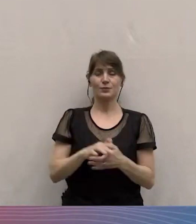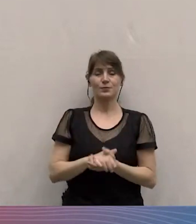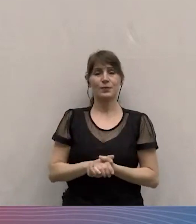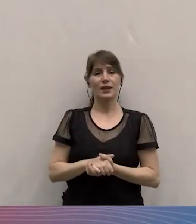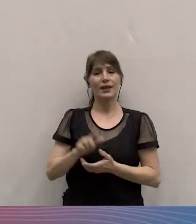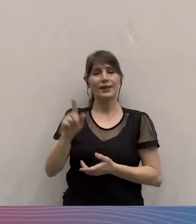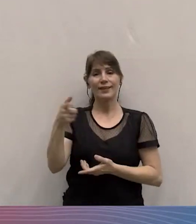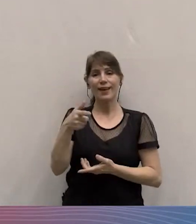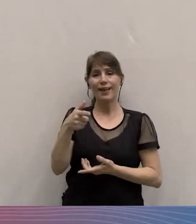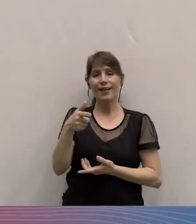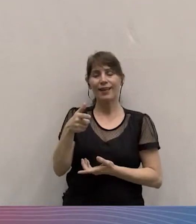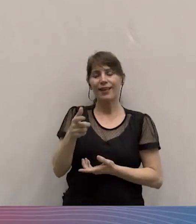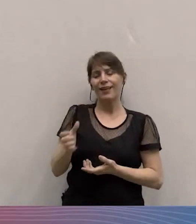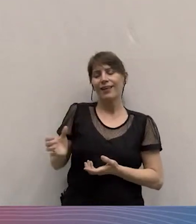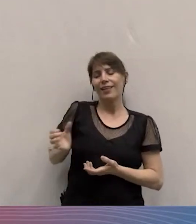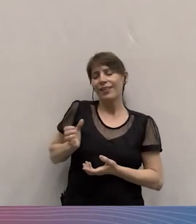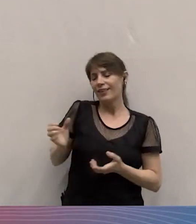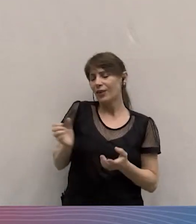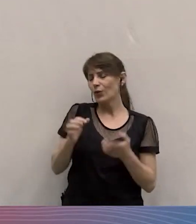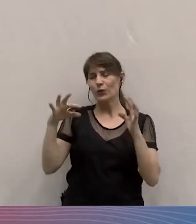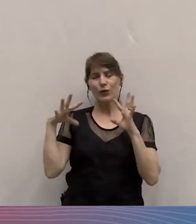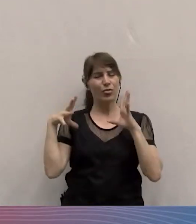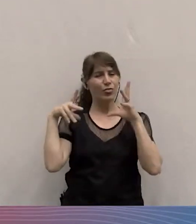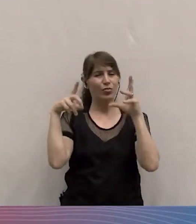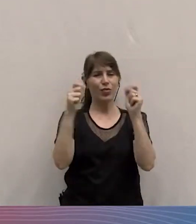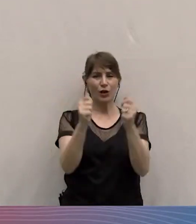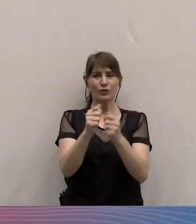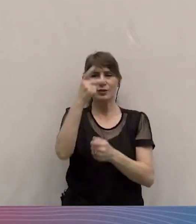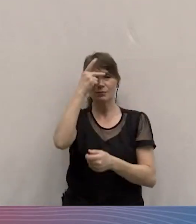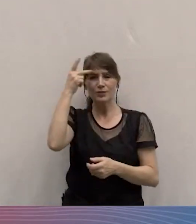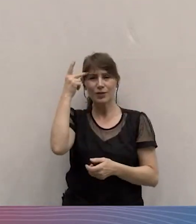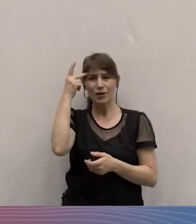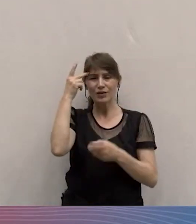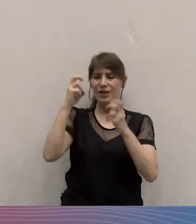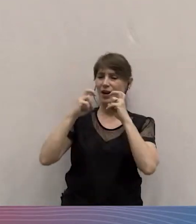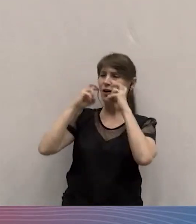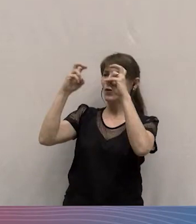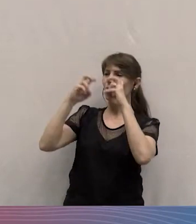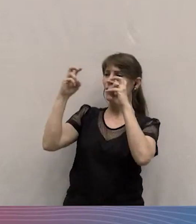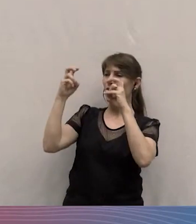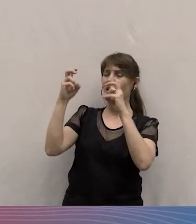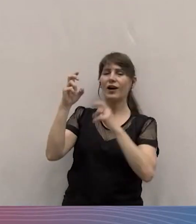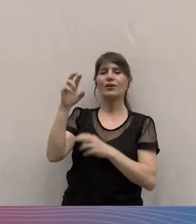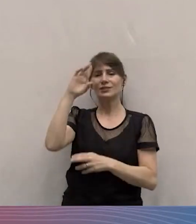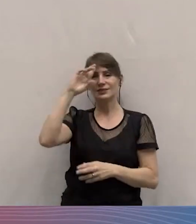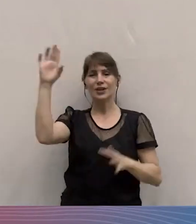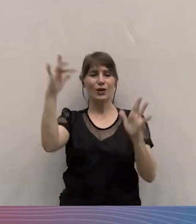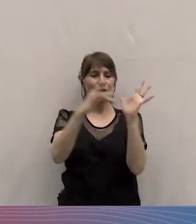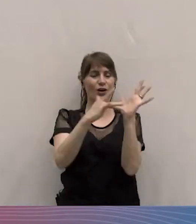é rico para todos os que o invocam.